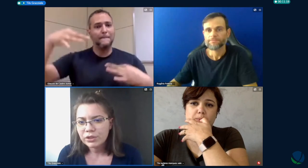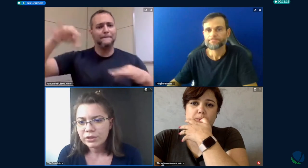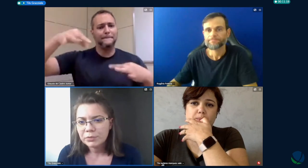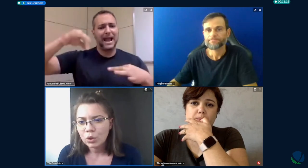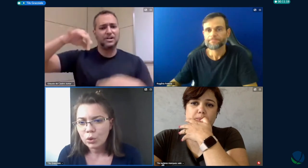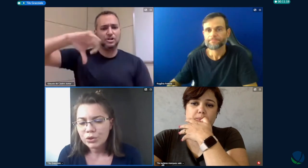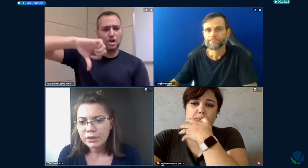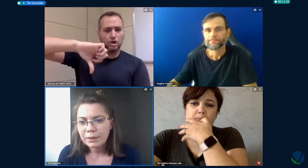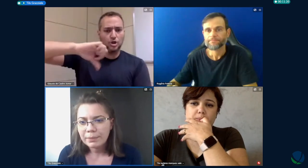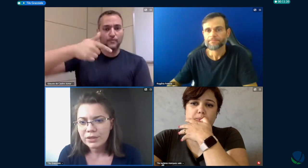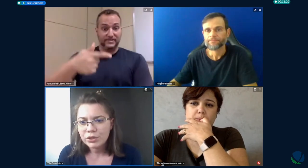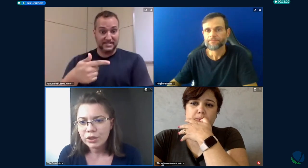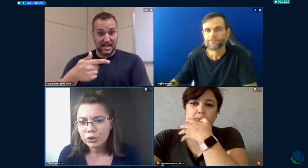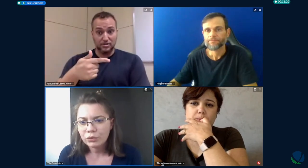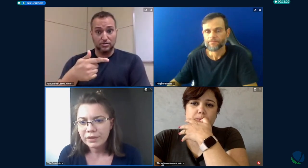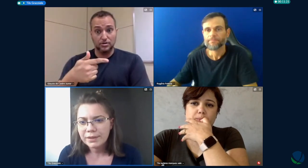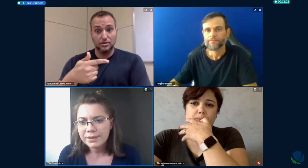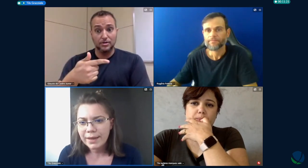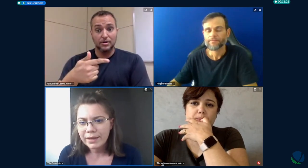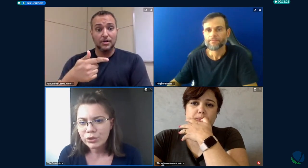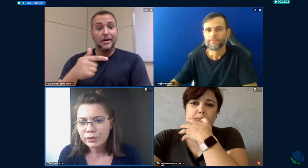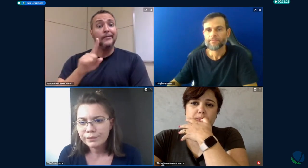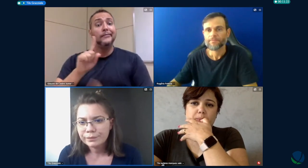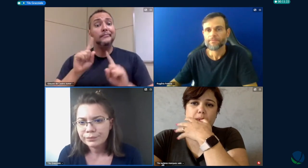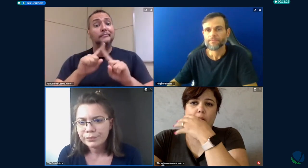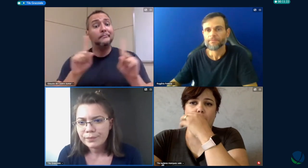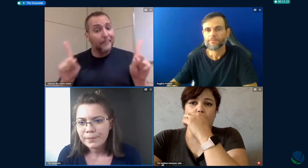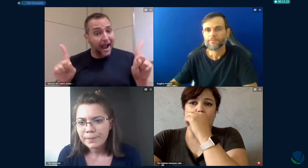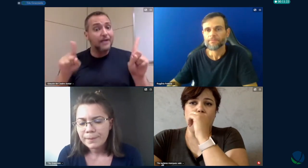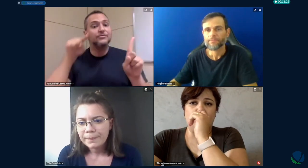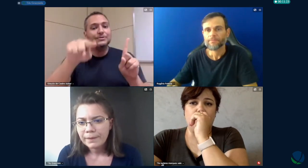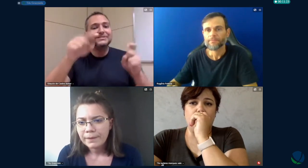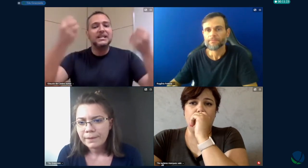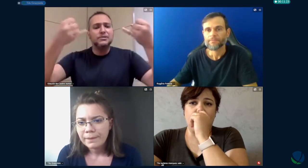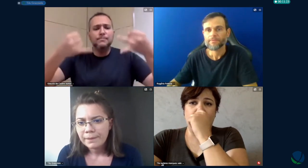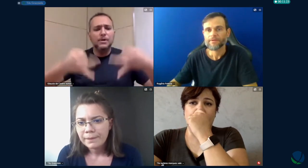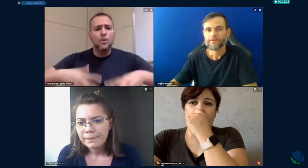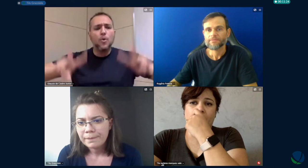A ficha terminológica na página 97.